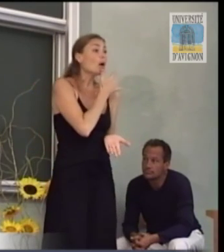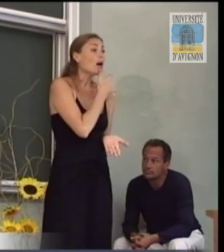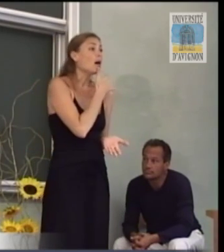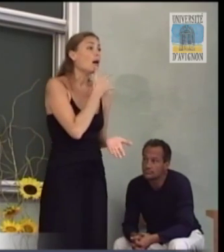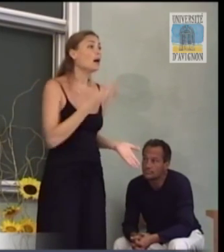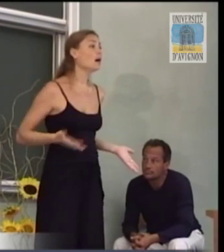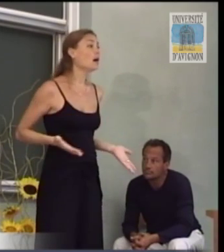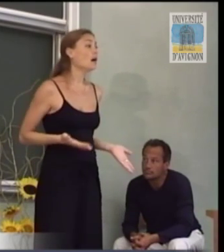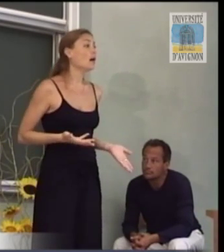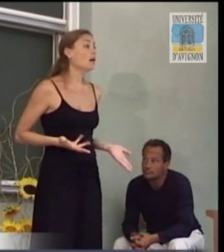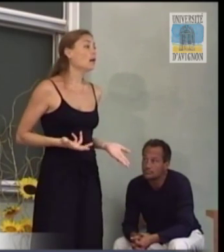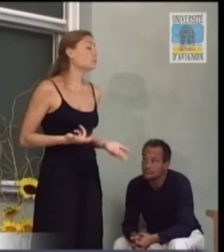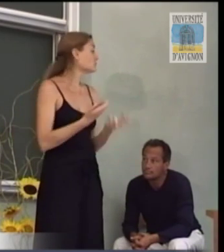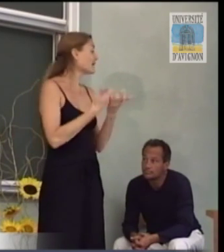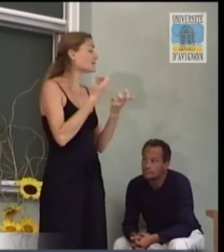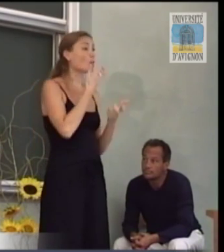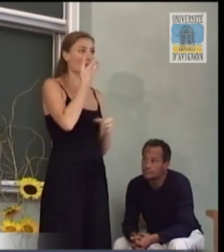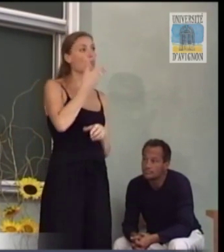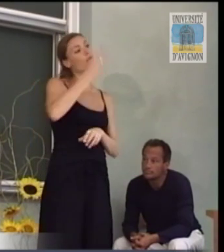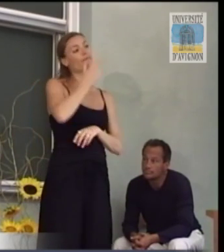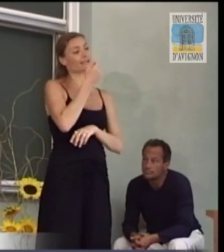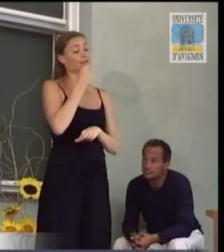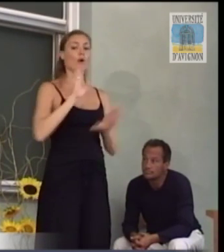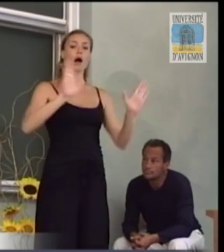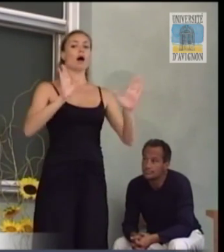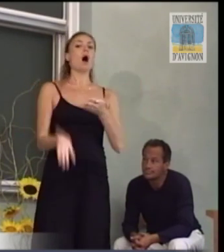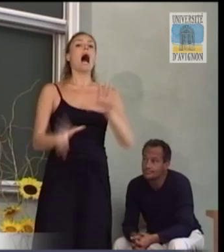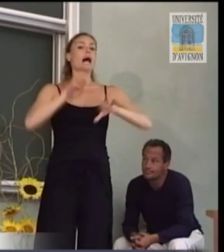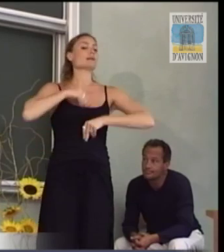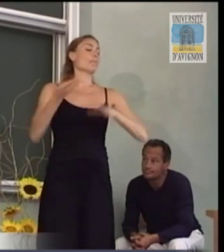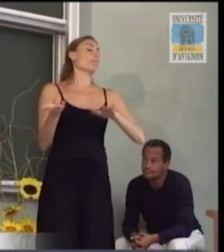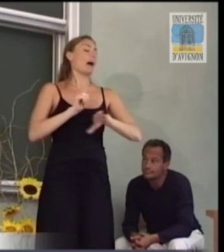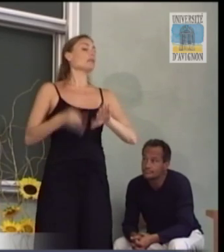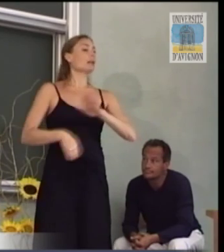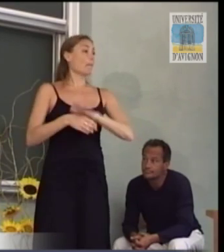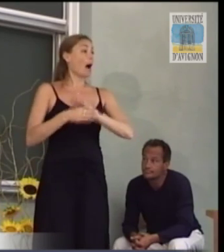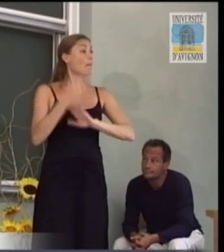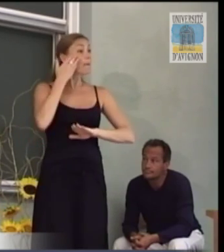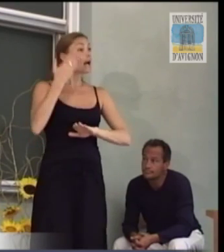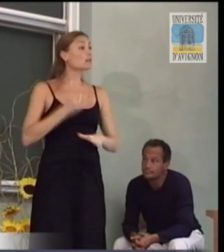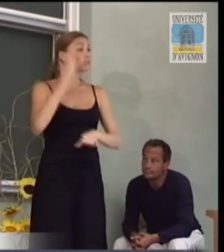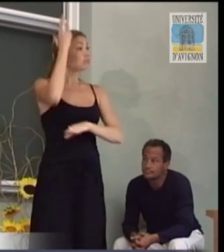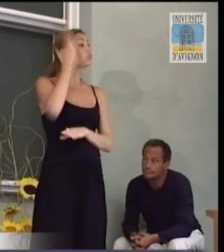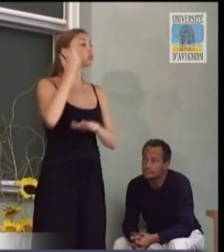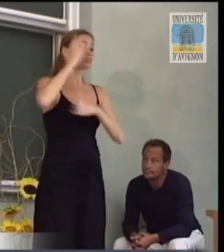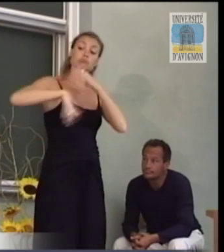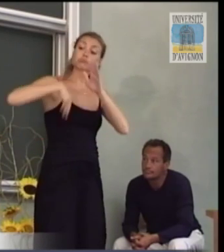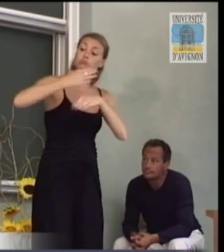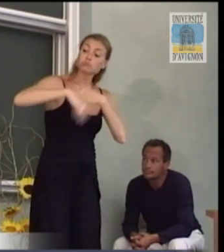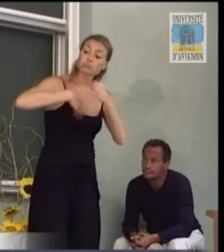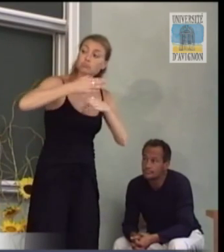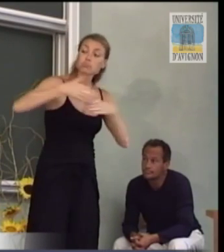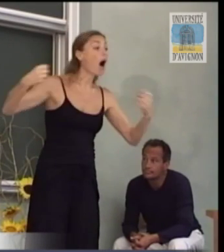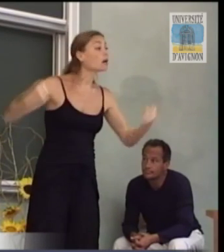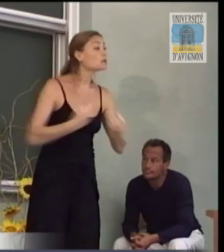plus facile à dire à quelqu'un « ne commencez pas », mais que de dire à quelqu'un « c'est fini ». Et je crois que c'est ça qu'il faut aujourd'hui